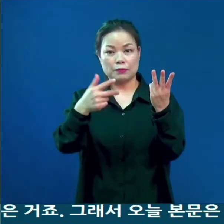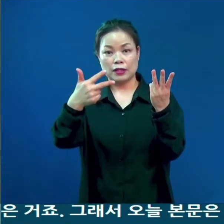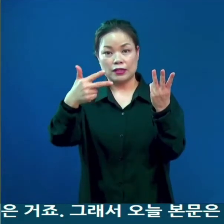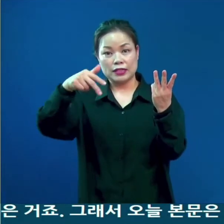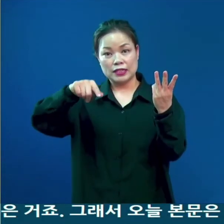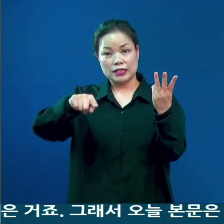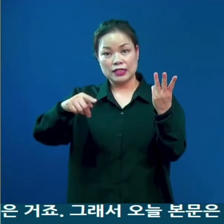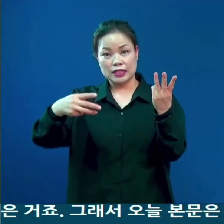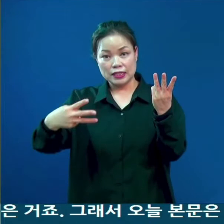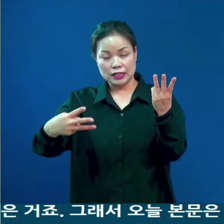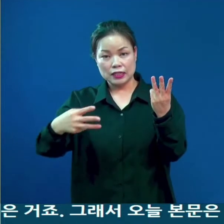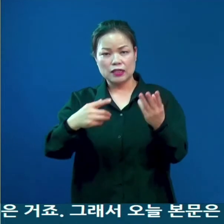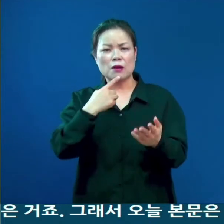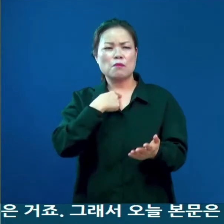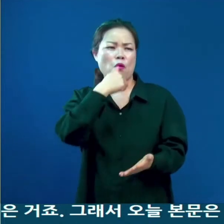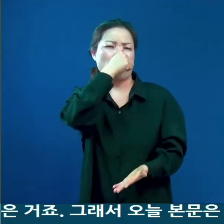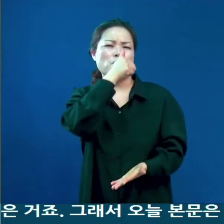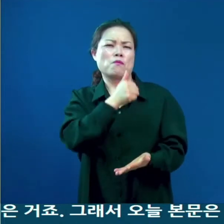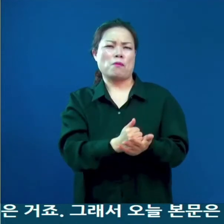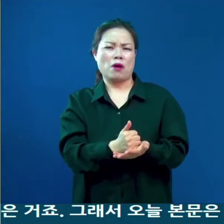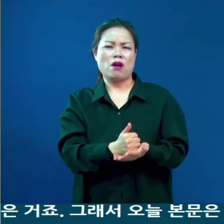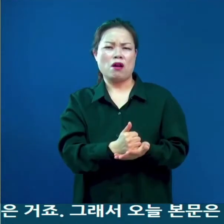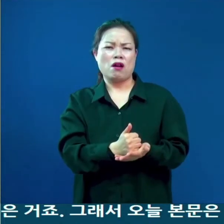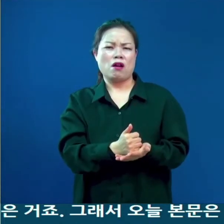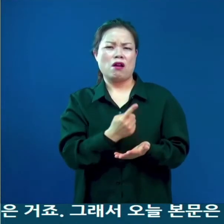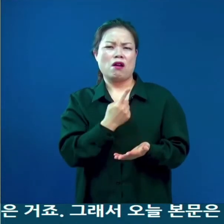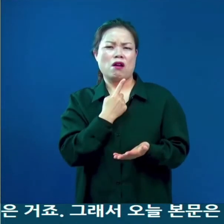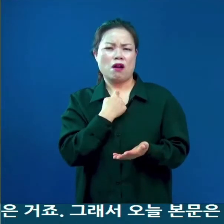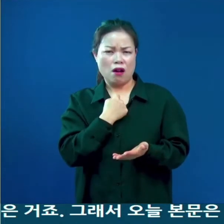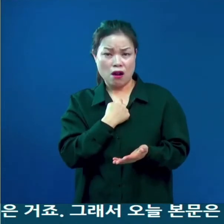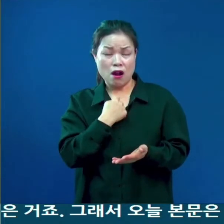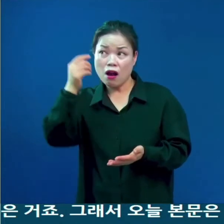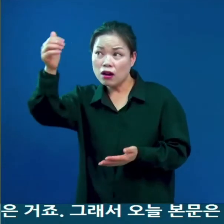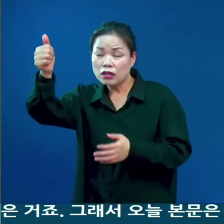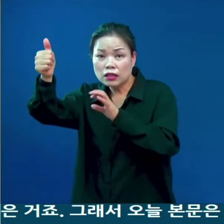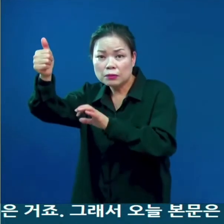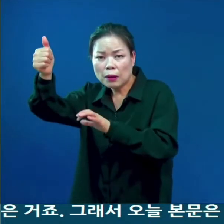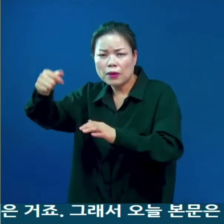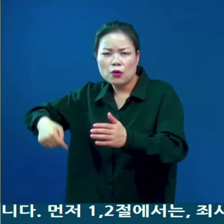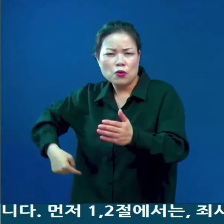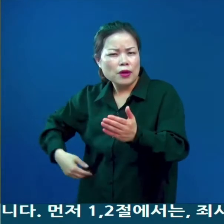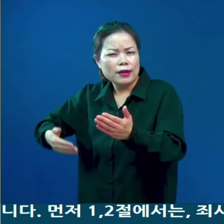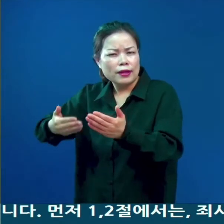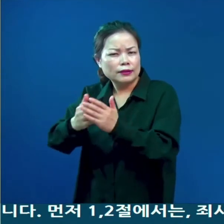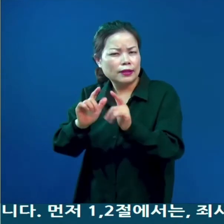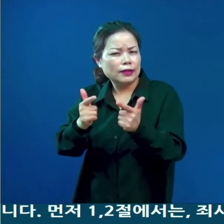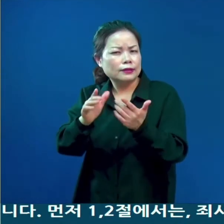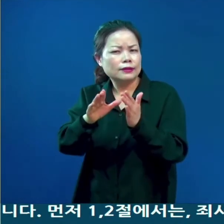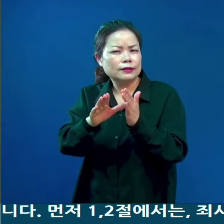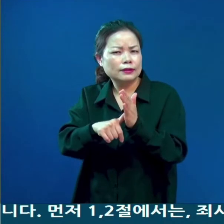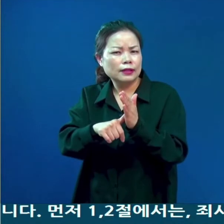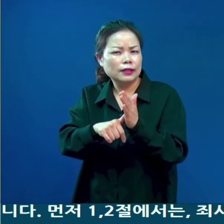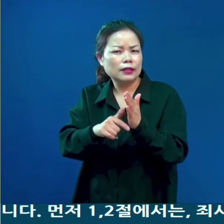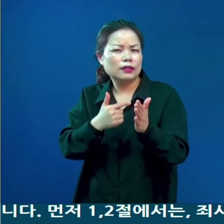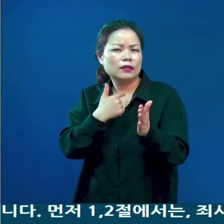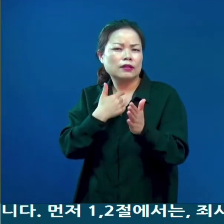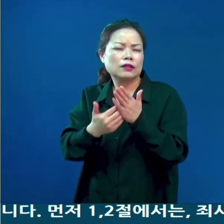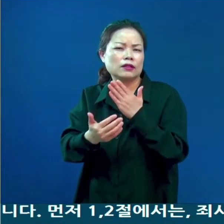말씀은 이제 범죄를 했어요. 사람이 범죄를 했는데 하나님 앞에 회개를 하지 않았을 때에 겪게